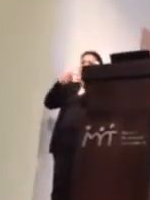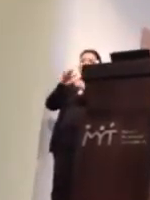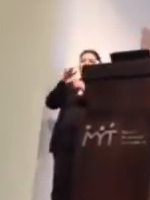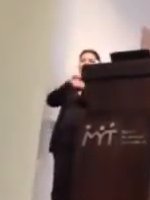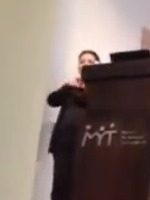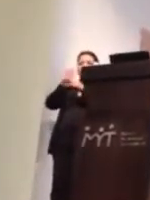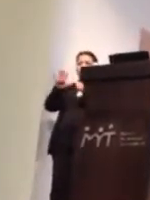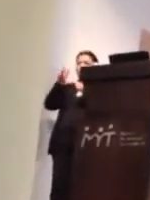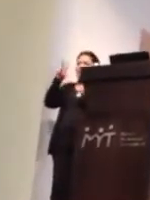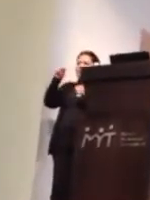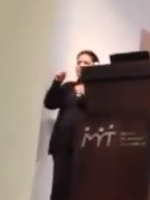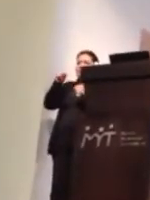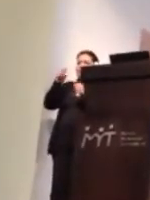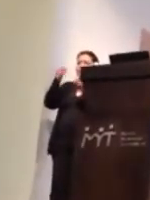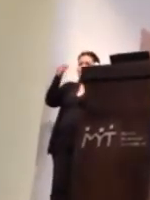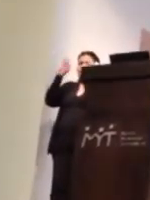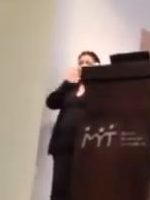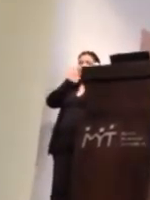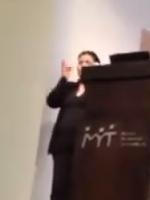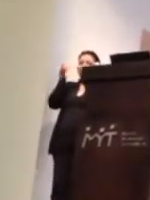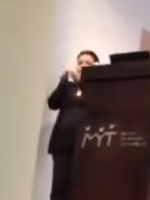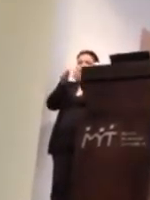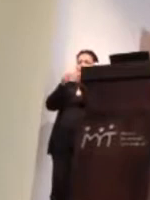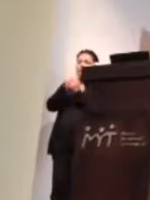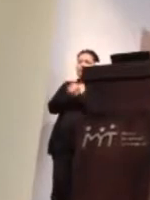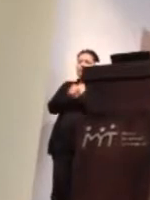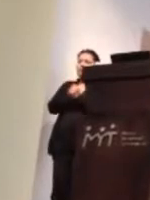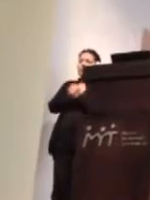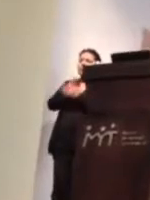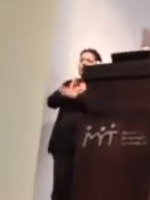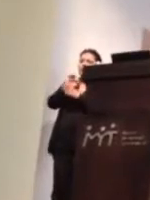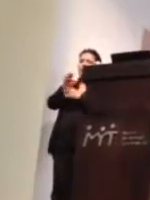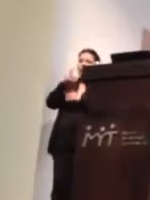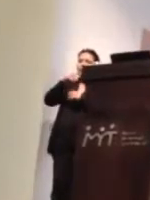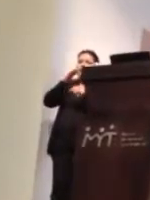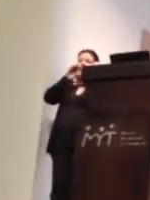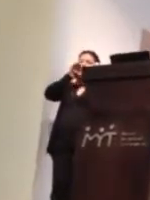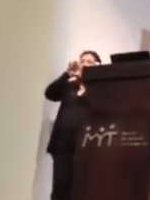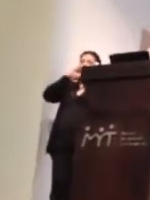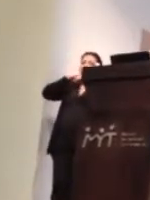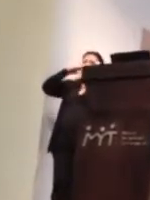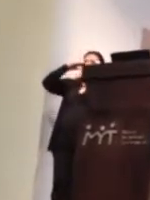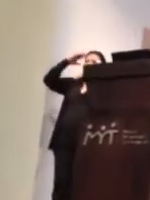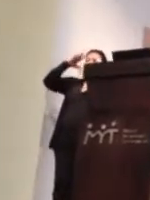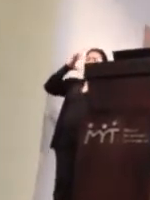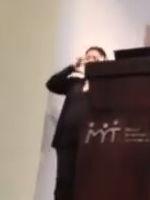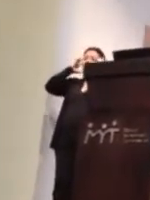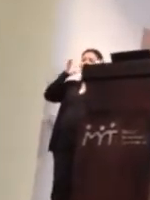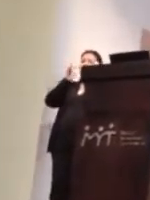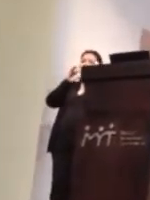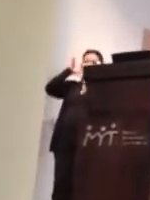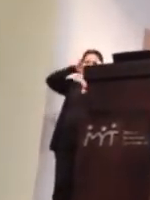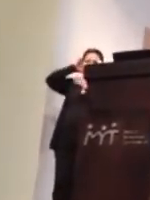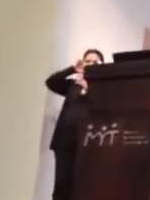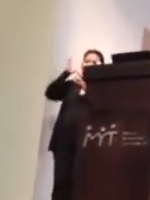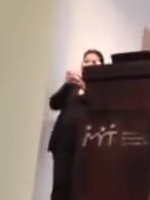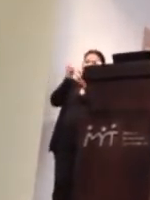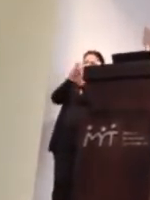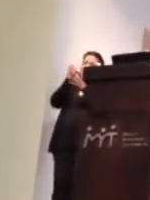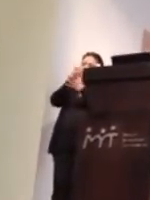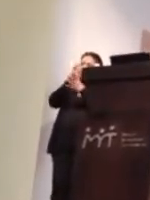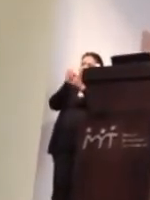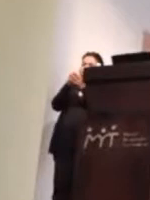información, se da a través de muchas formas. Y entonces estamos sobrepasando la cantidad de información que estamos mandando al